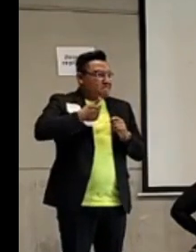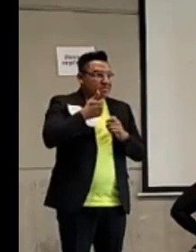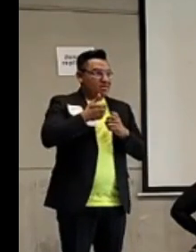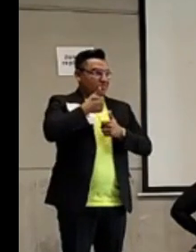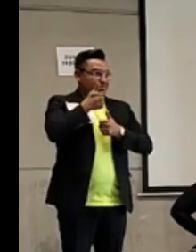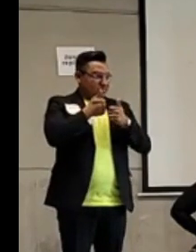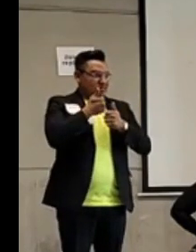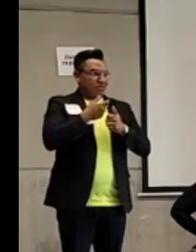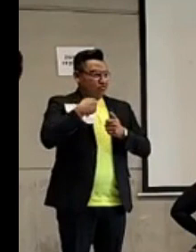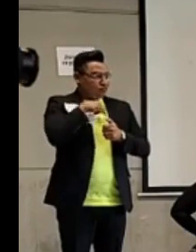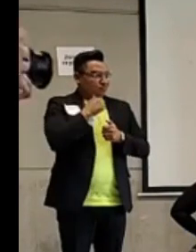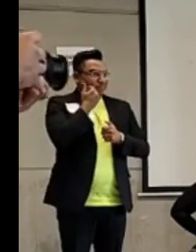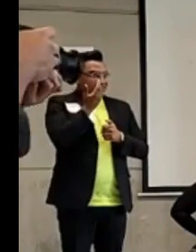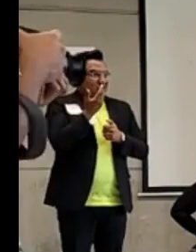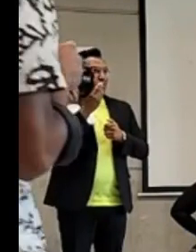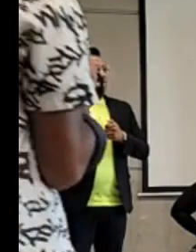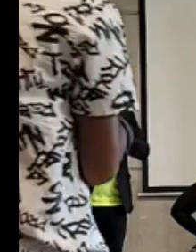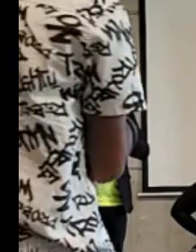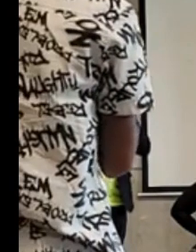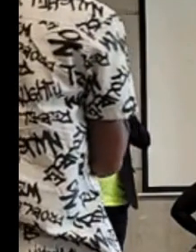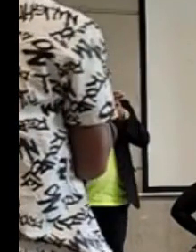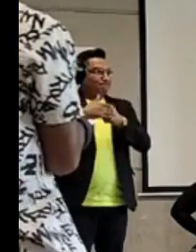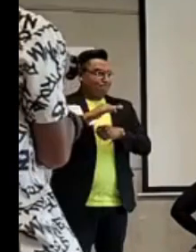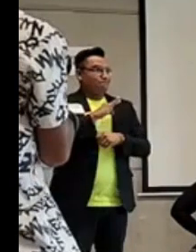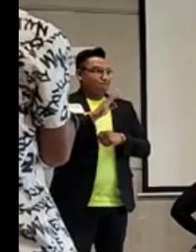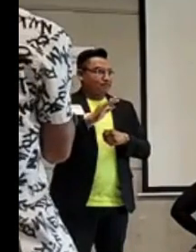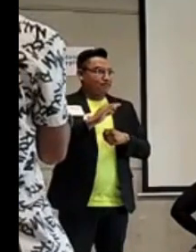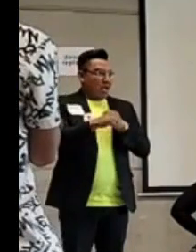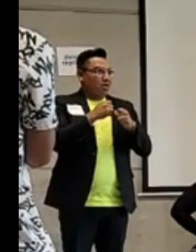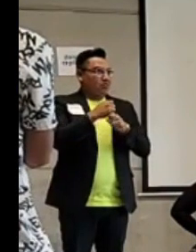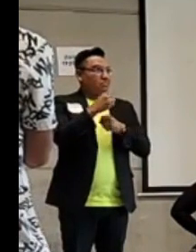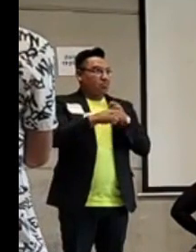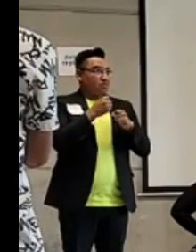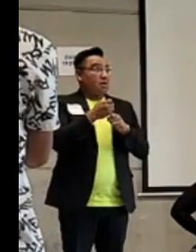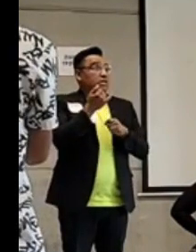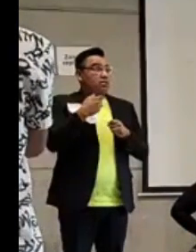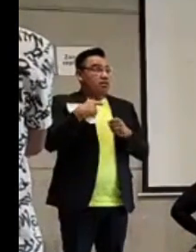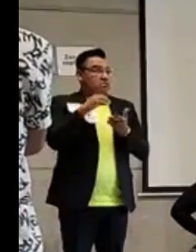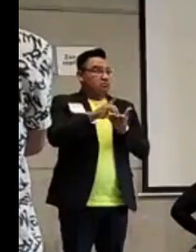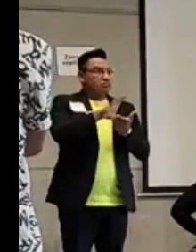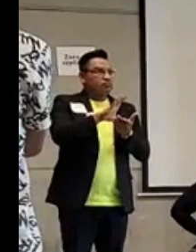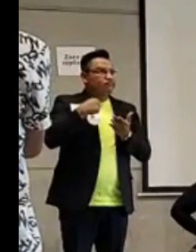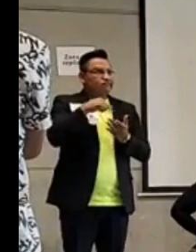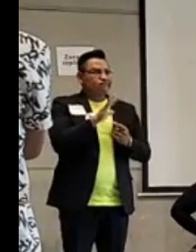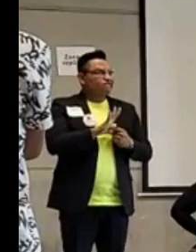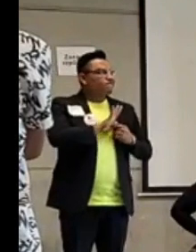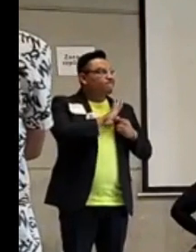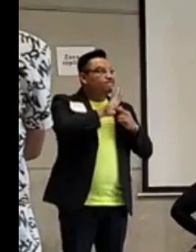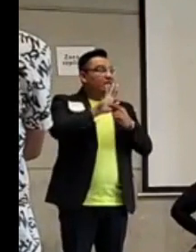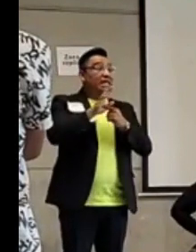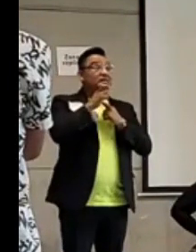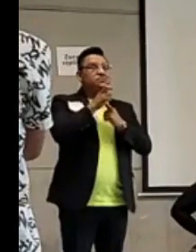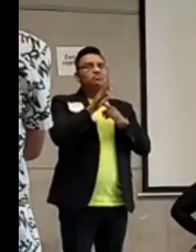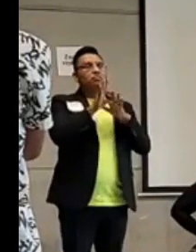que así queremos que sea el primero de los hechos nos permite visibilizar la cotidianidad de la discapacidad y eso es fundamental